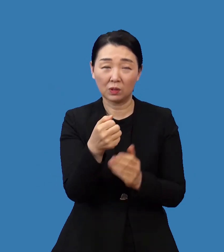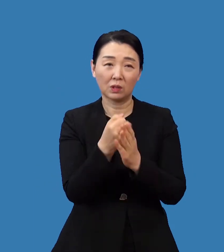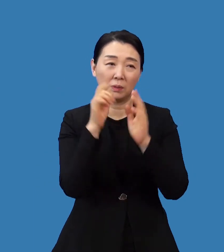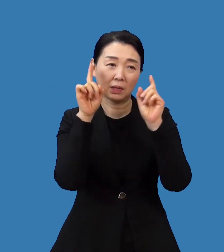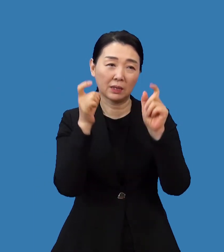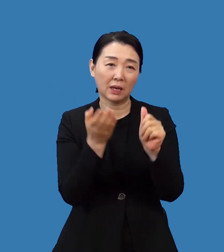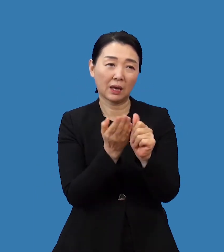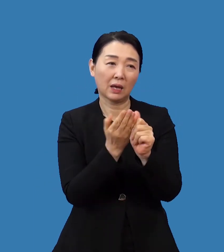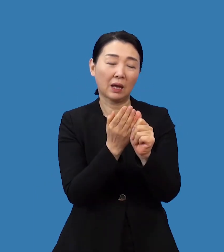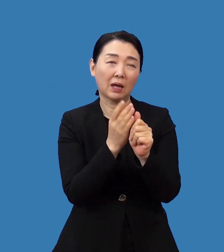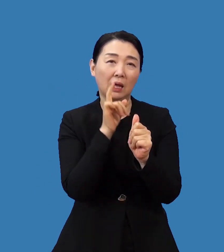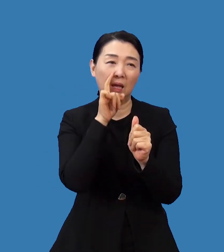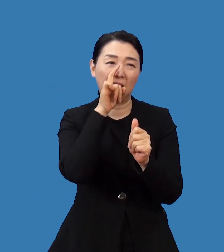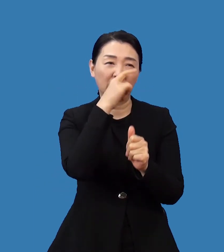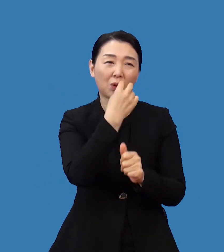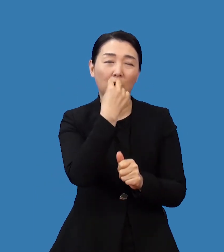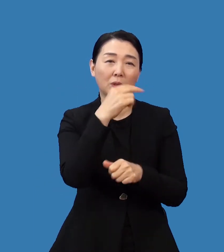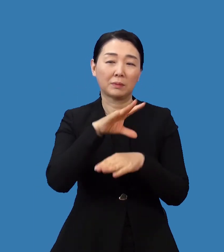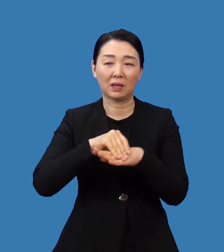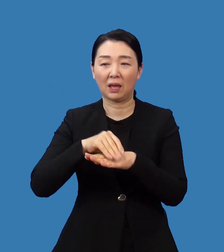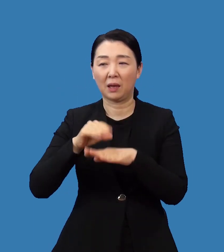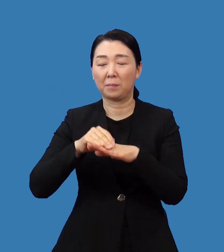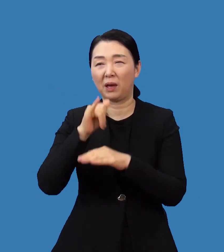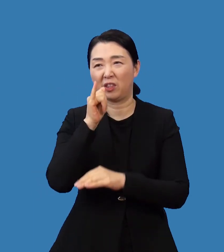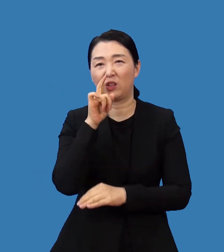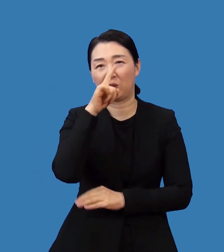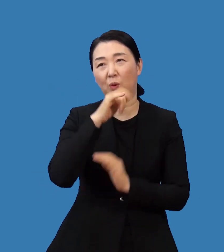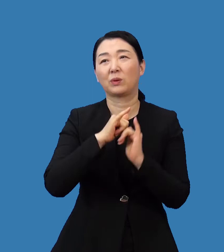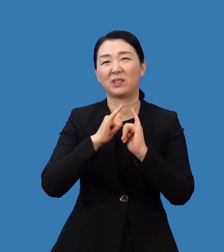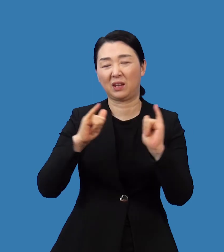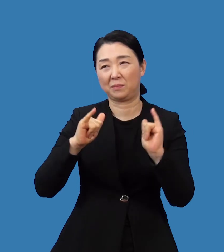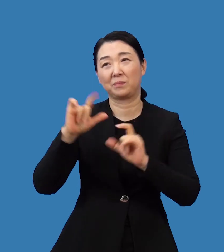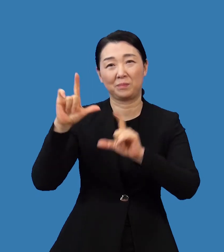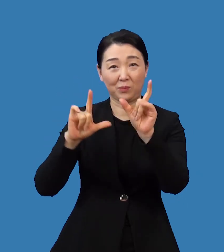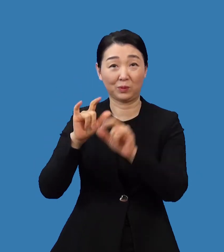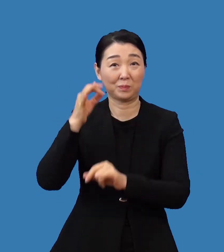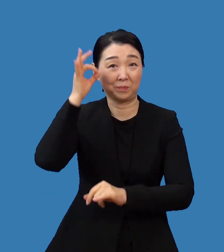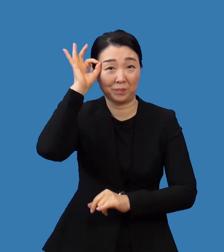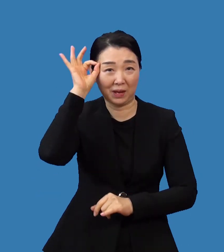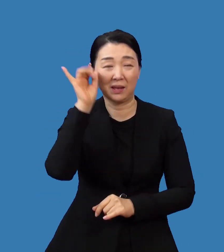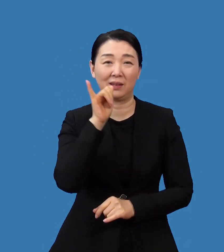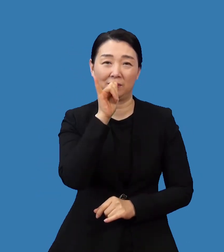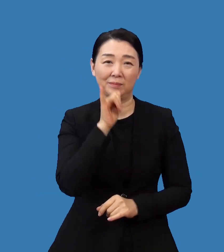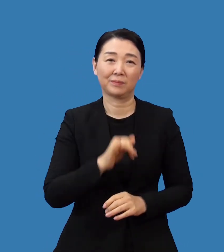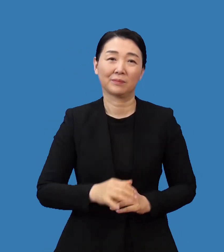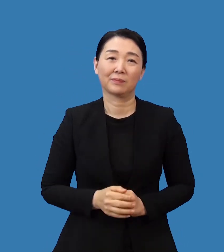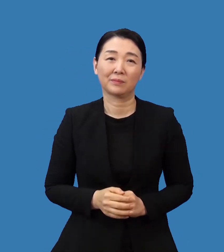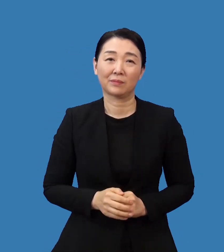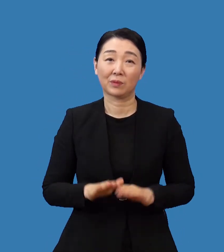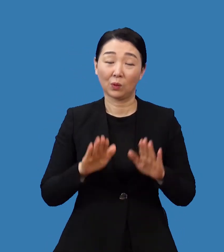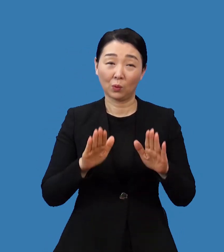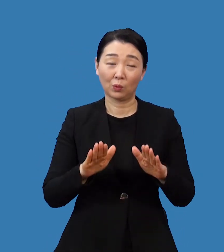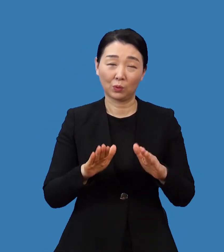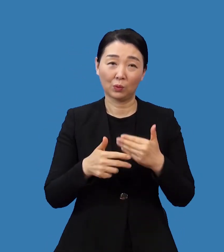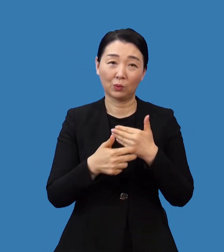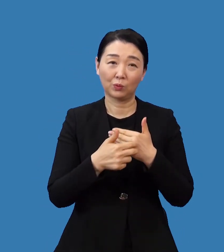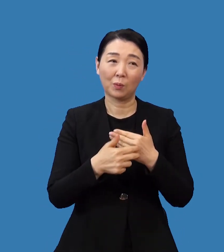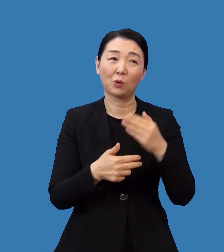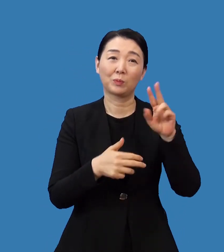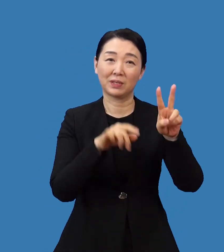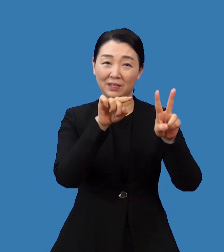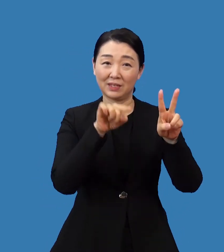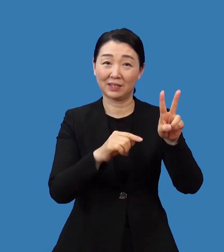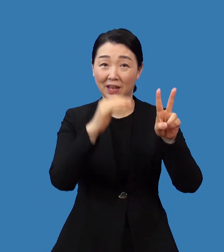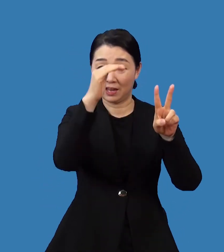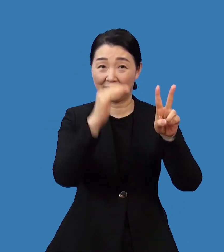오염된 냄새를 안고 사는 더러운 사람들로 취급되었습니다. 오늘 우리가 누가복음 2장에